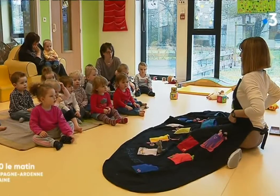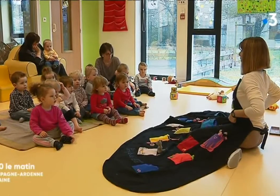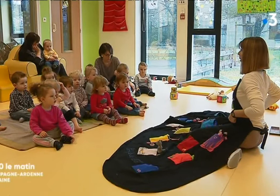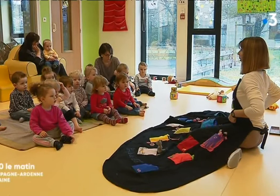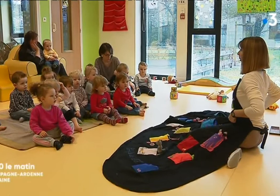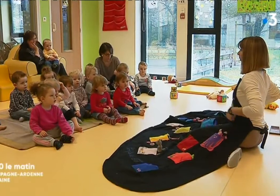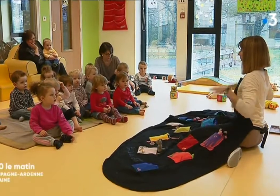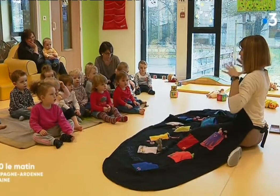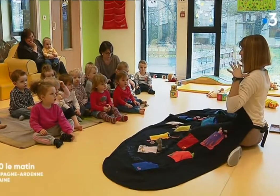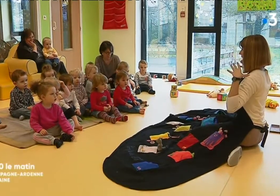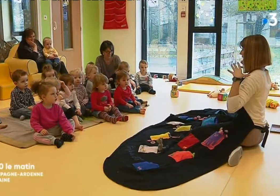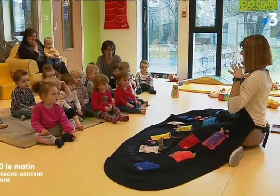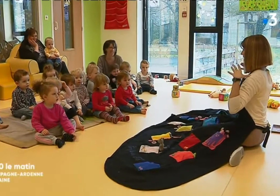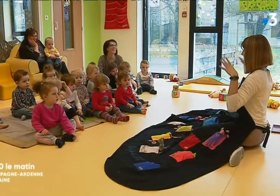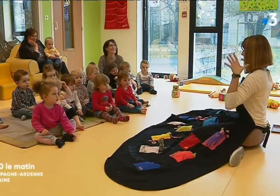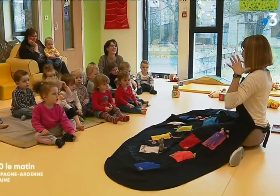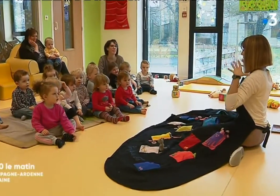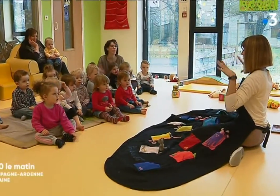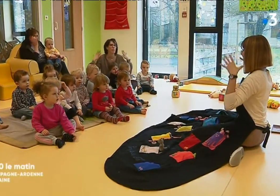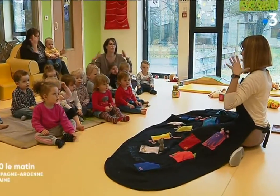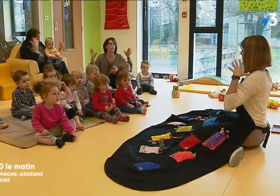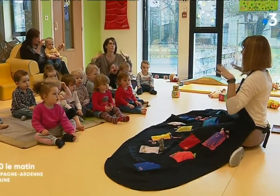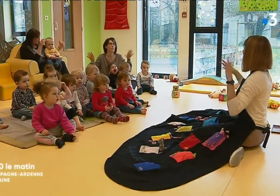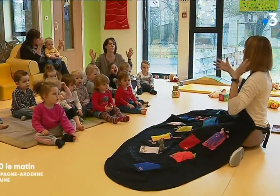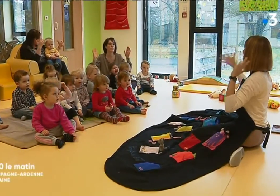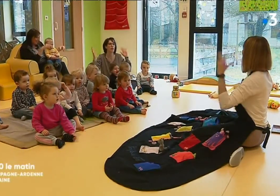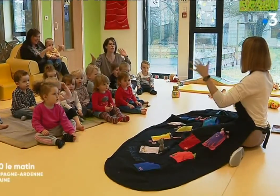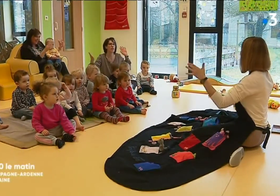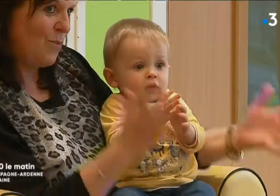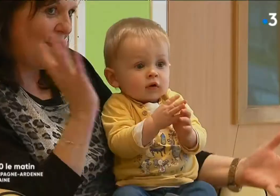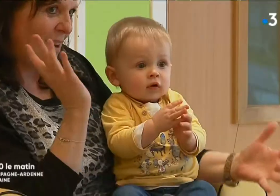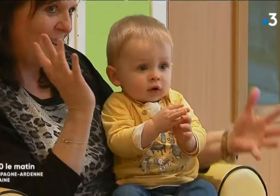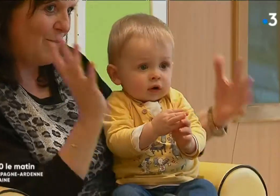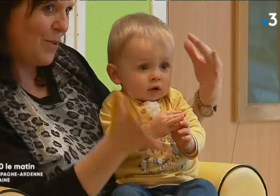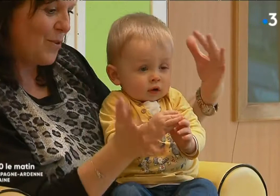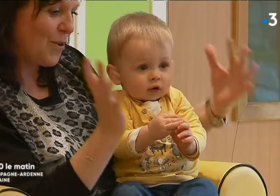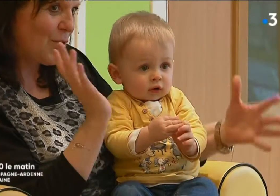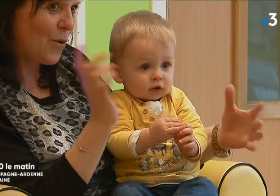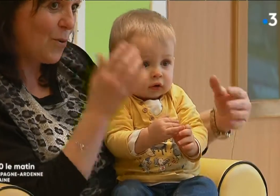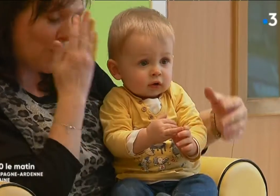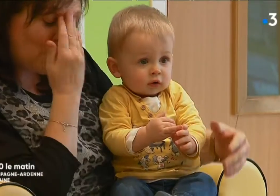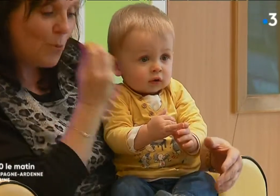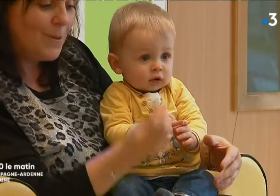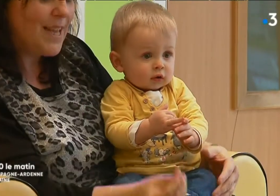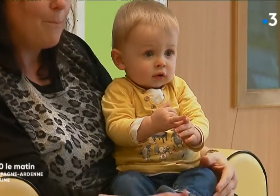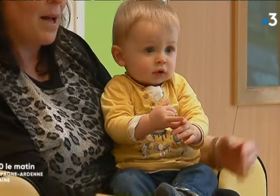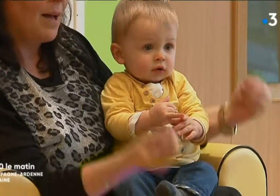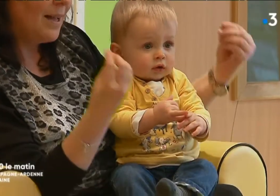la maison de la petite enfance de Vitry-le-François. Elle passe trois fois par semaine dans chacun des services de la crèche pour animer des ateliers de comptines